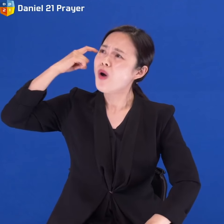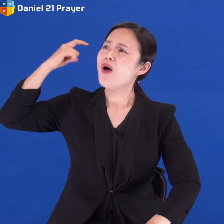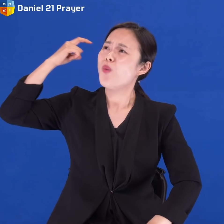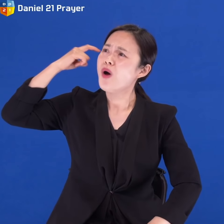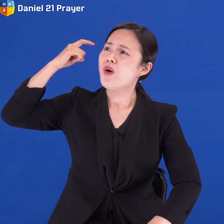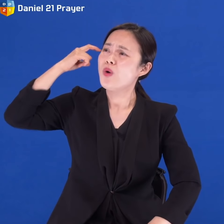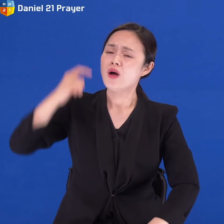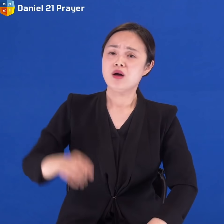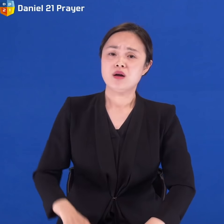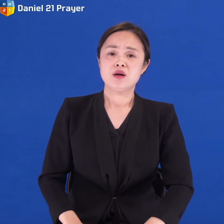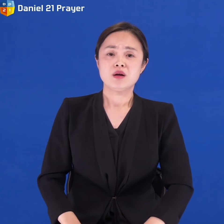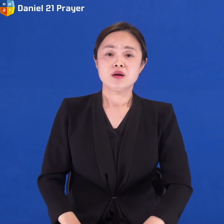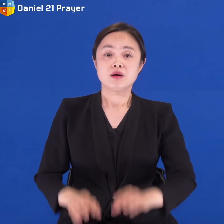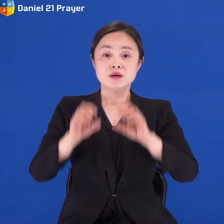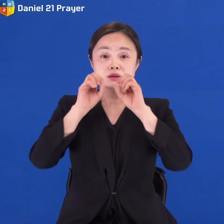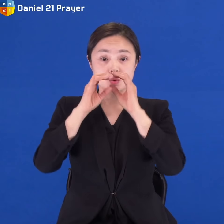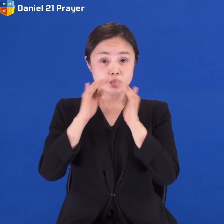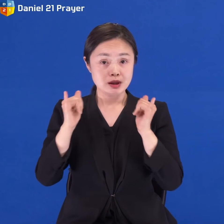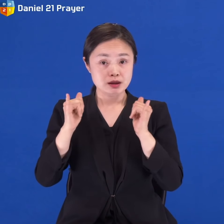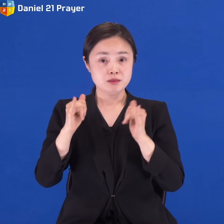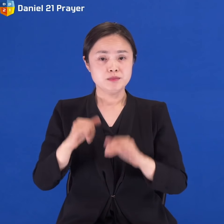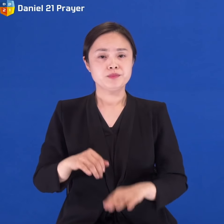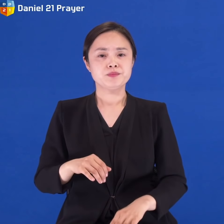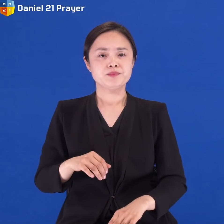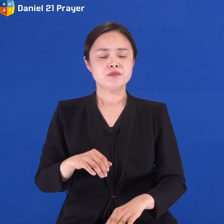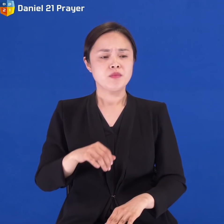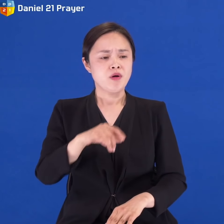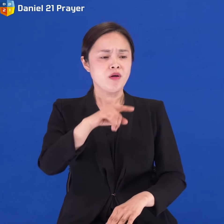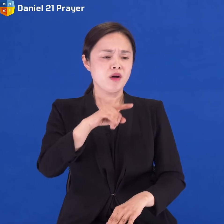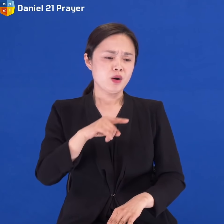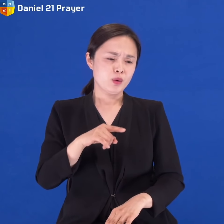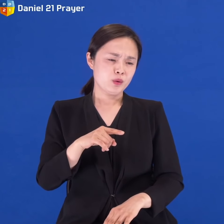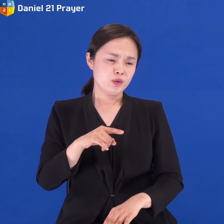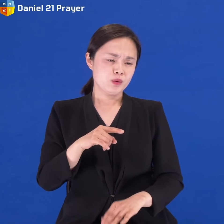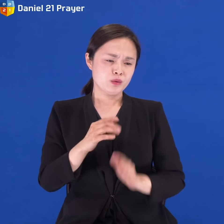날을 너무 안쓰러워서 눈물로 기도했습니다.